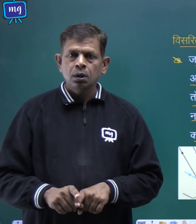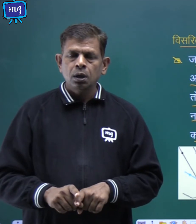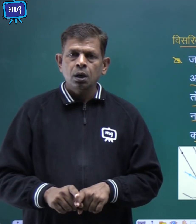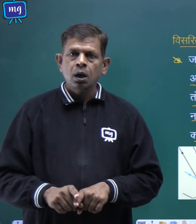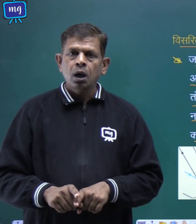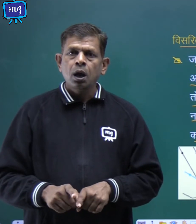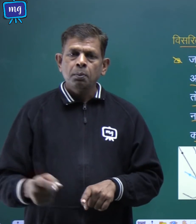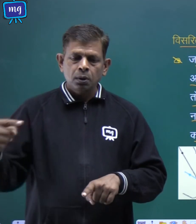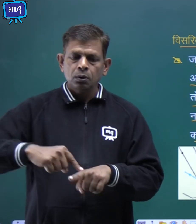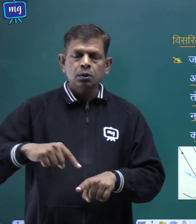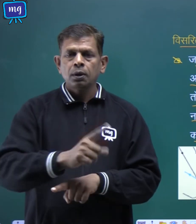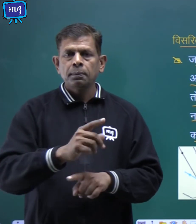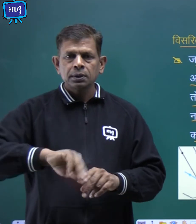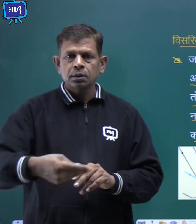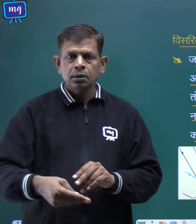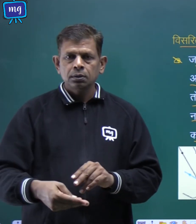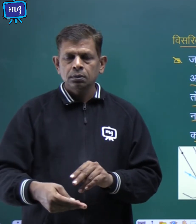परावर्तन के पश्चात